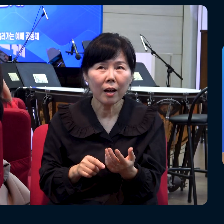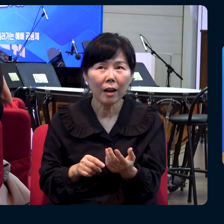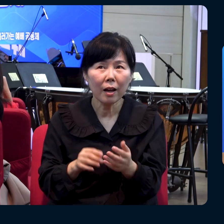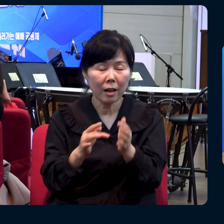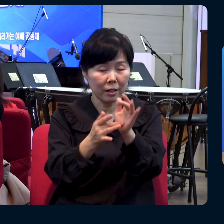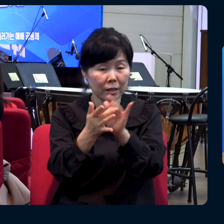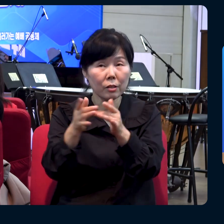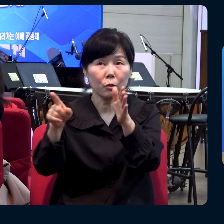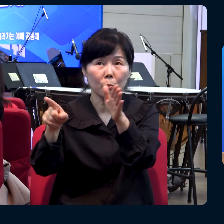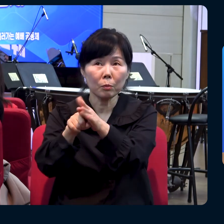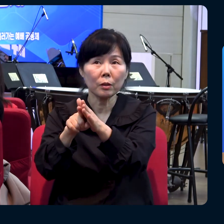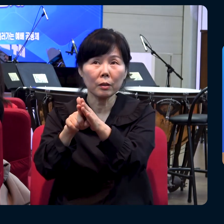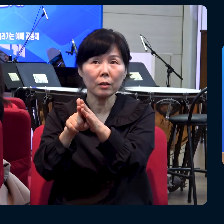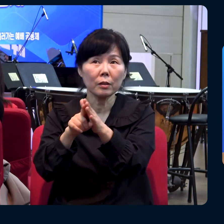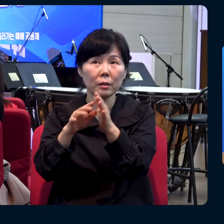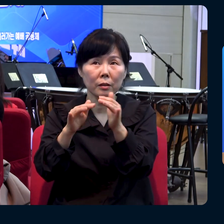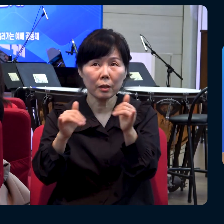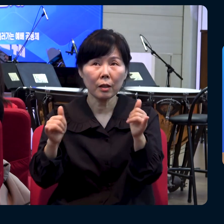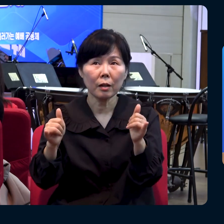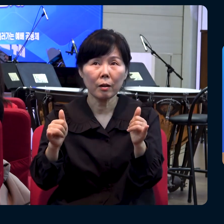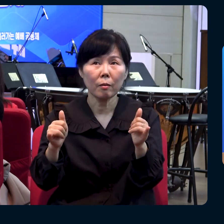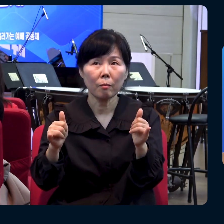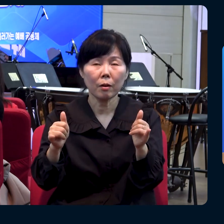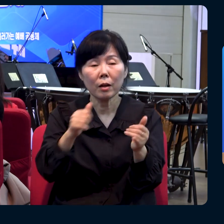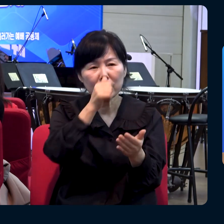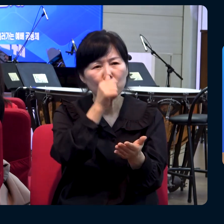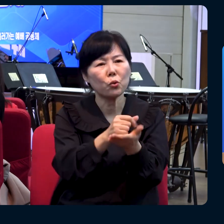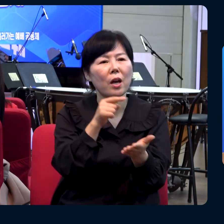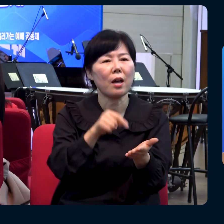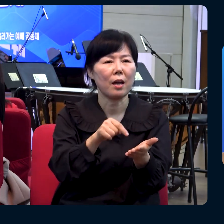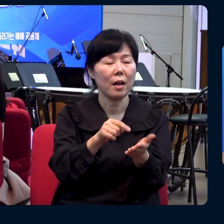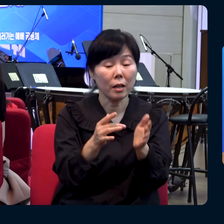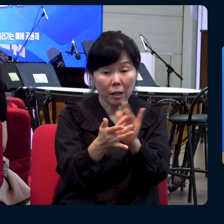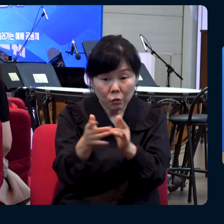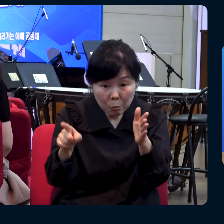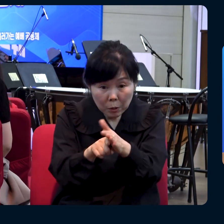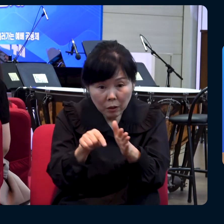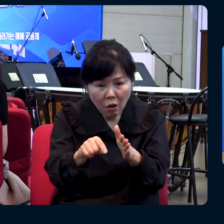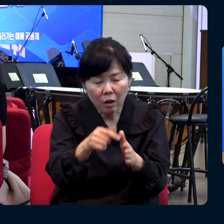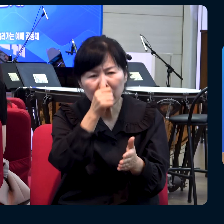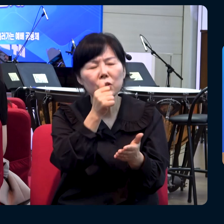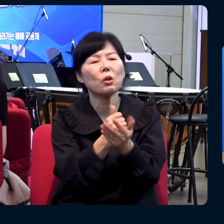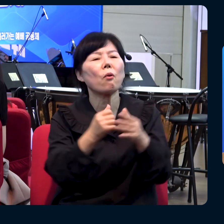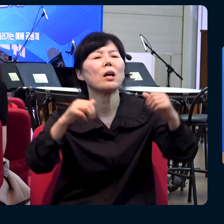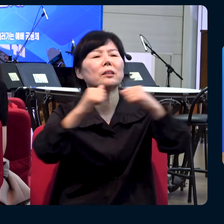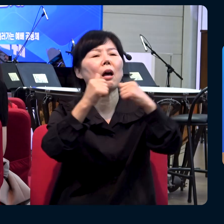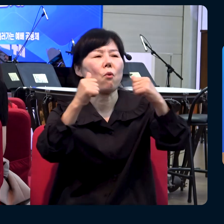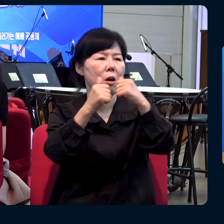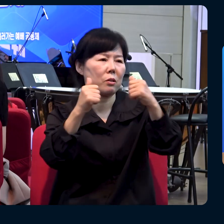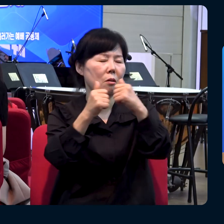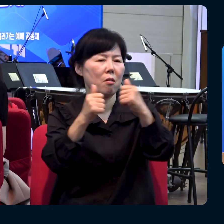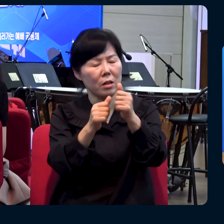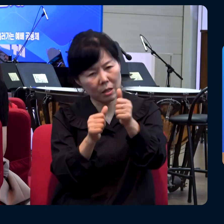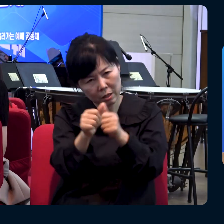예수를 믿는 사람은 믿음을 발휘해서 죄가 줄어가야 돼요. 죄와 싸우셔야 돼요.